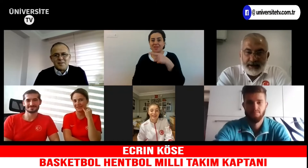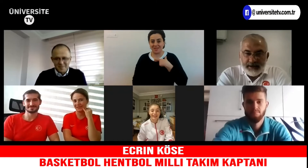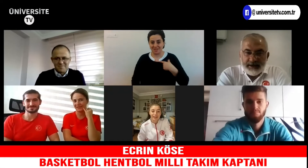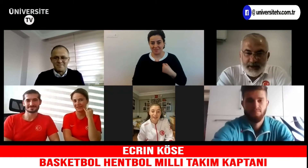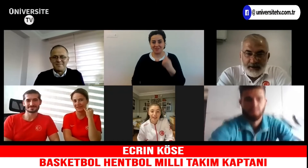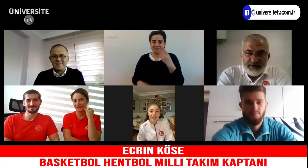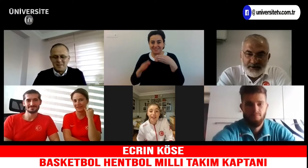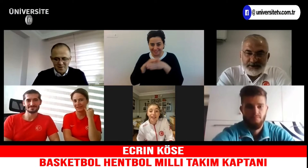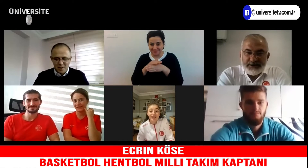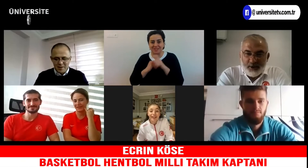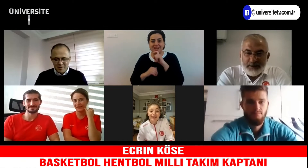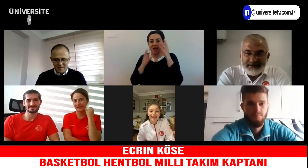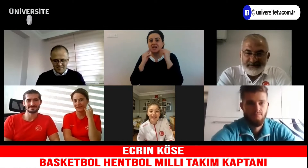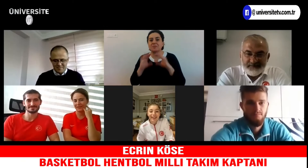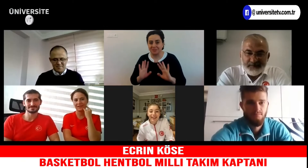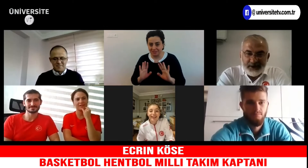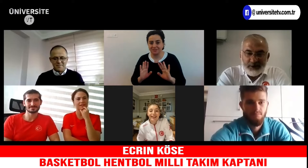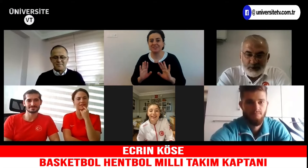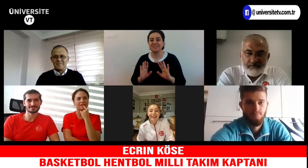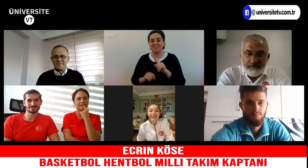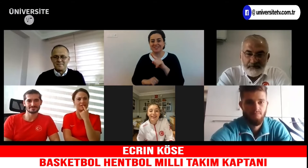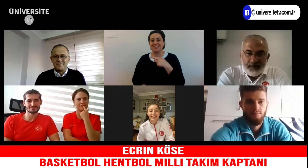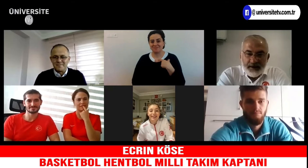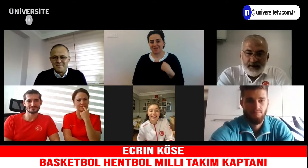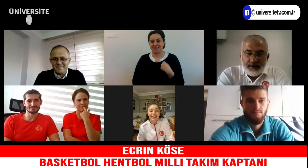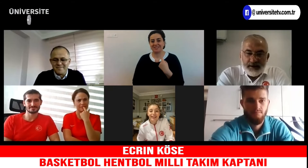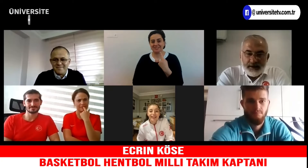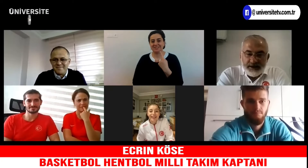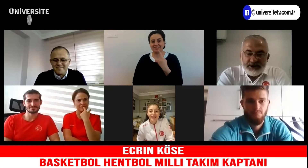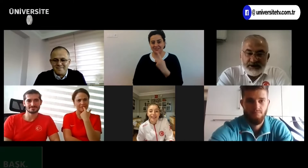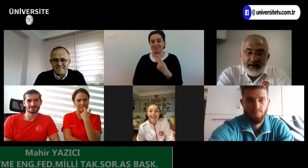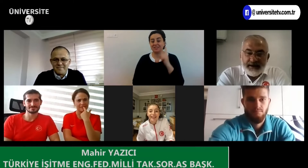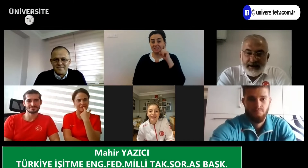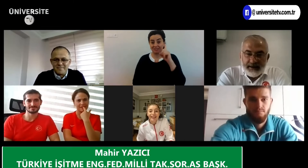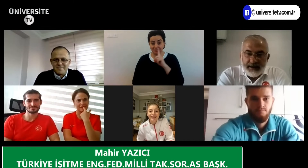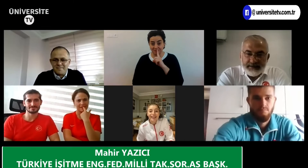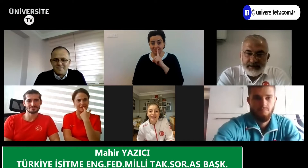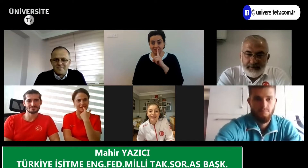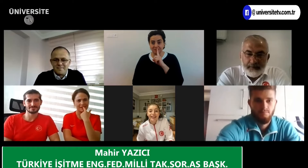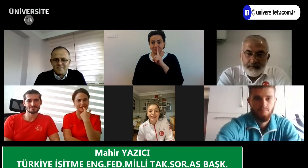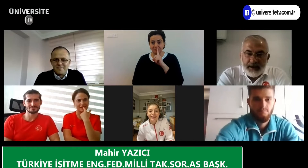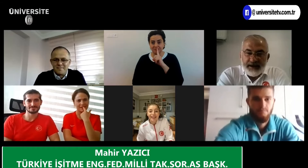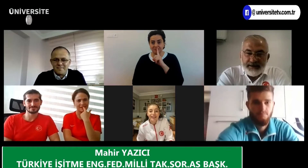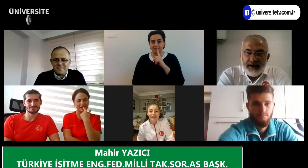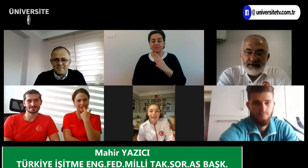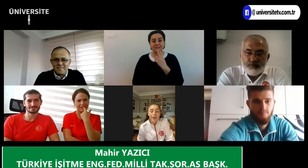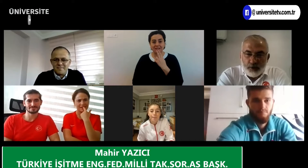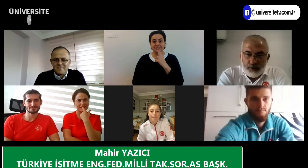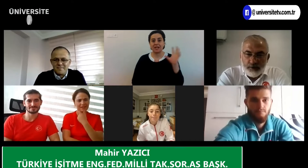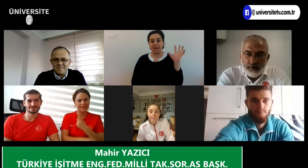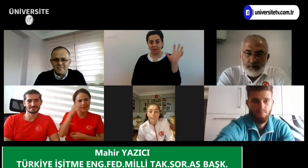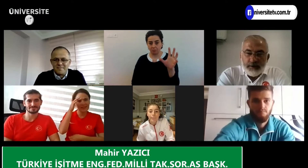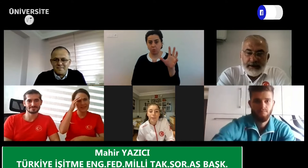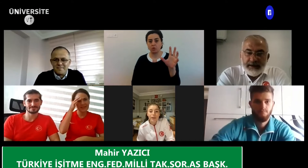bir araya gireyim de yanlış anlaşılmasın. Tabii ki başkan. Hocam, işitme engellilerde bayan